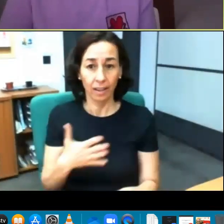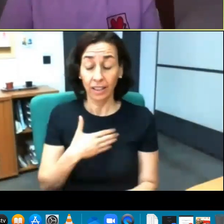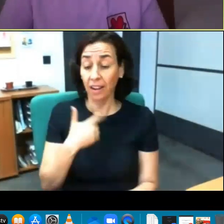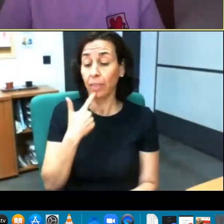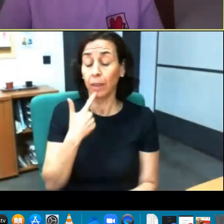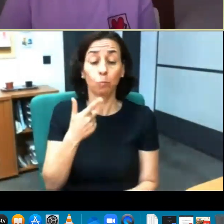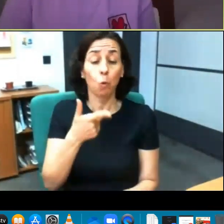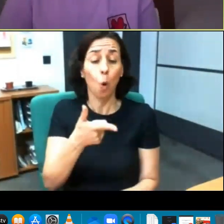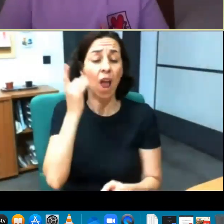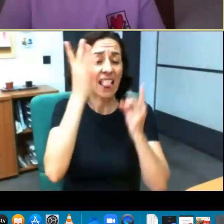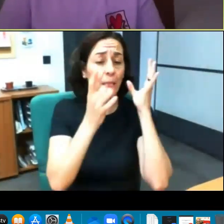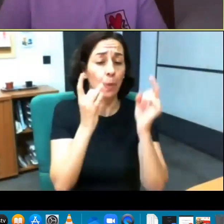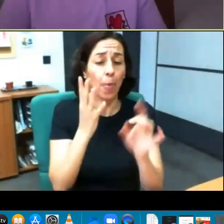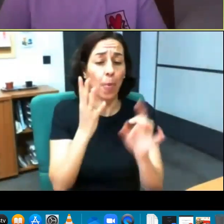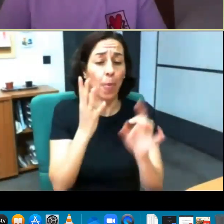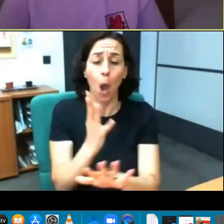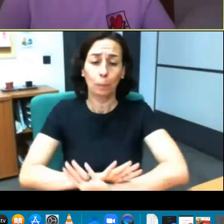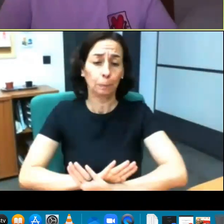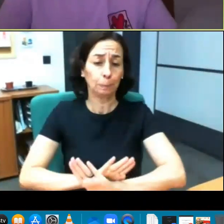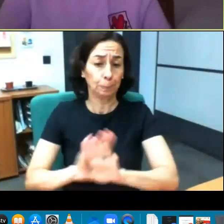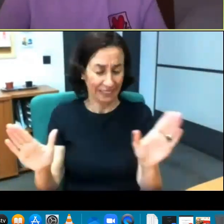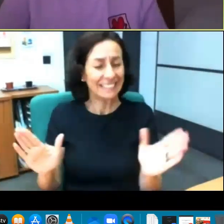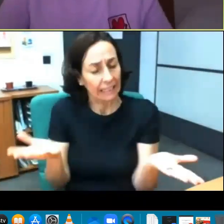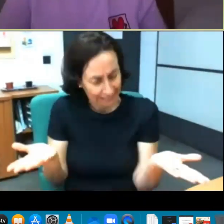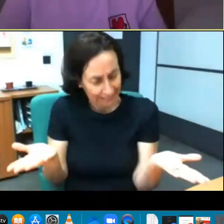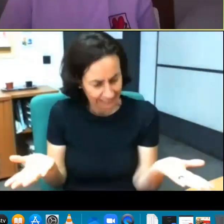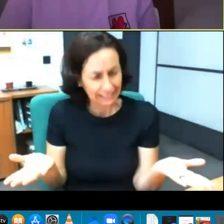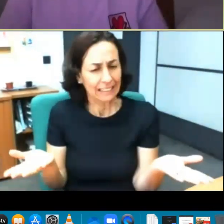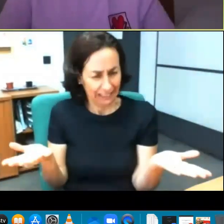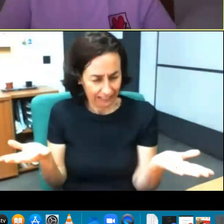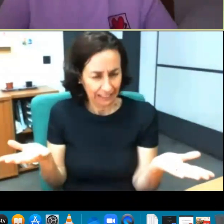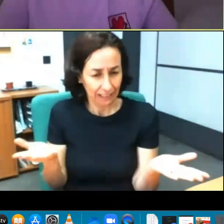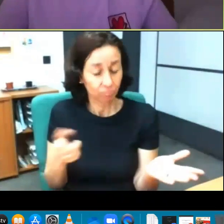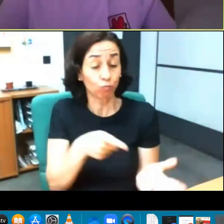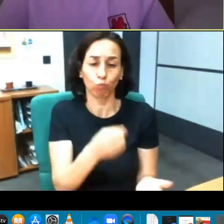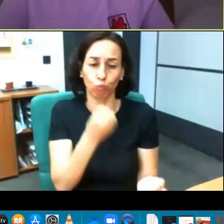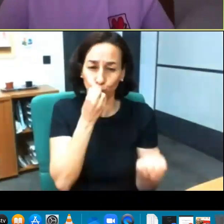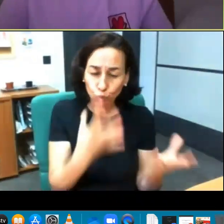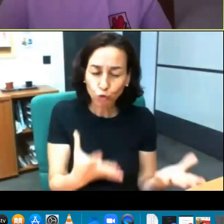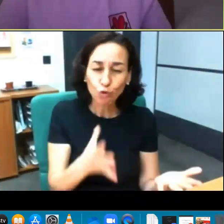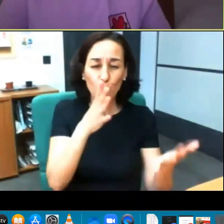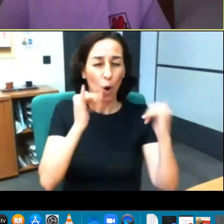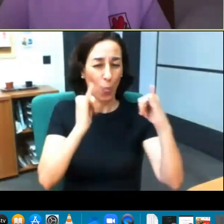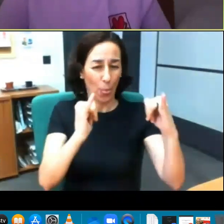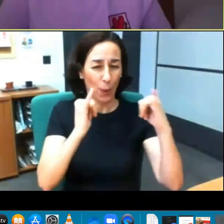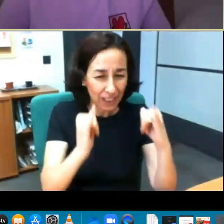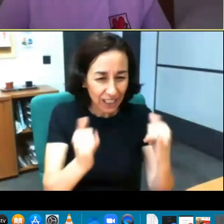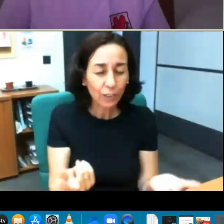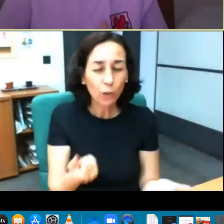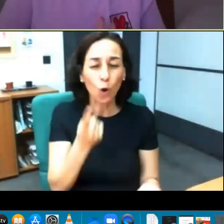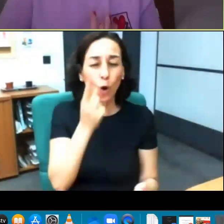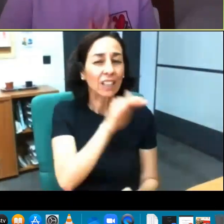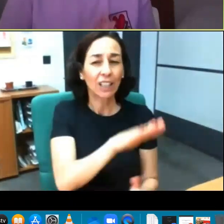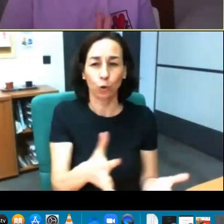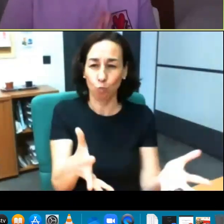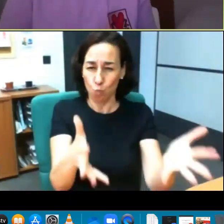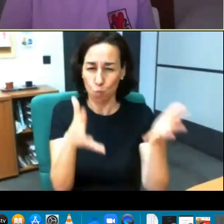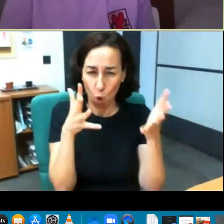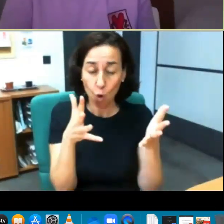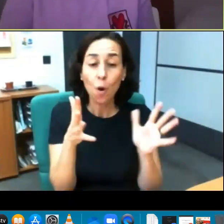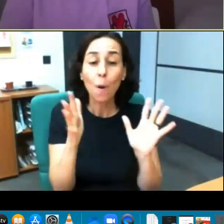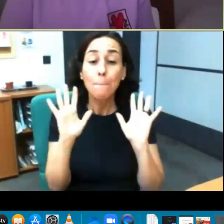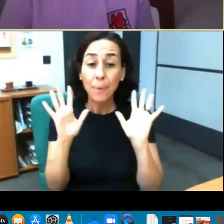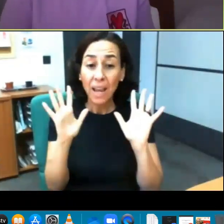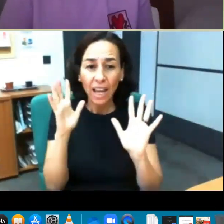un juego, que por supuesto sí, por supuesto es súper divertido y además a los niños les encanta, pero sobre todo hay que entender